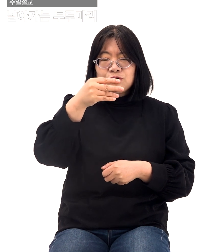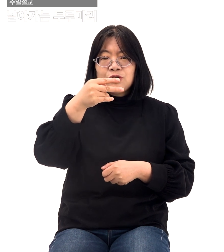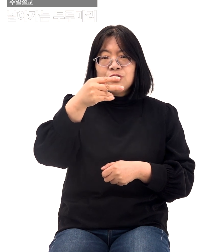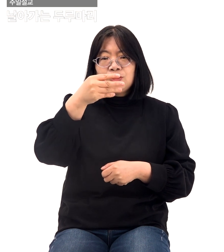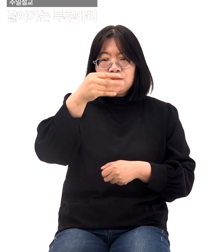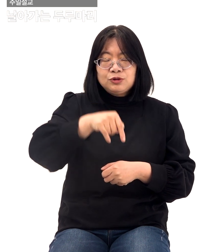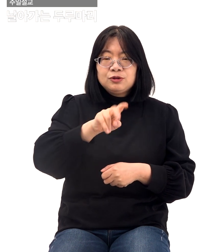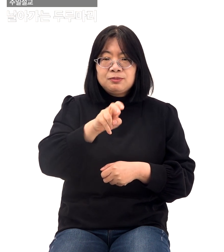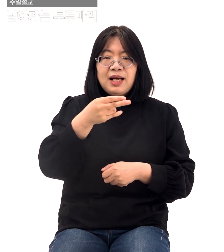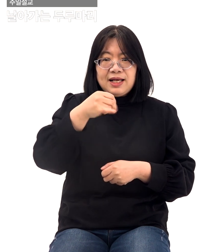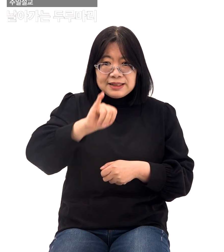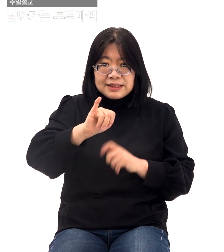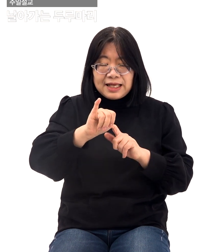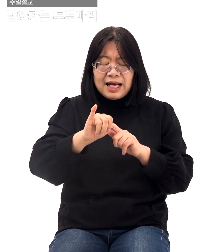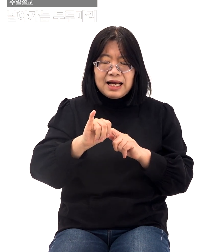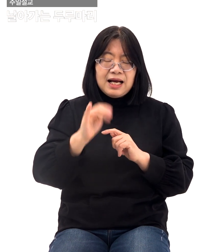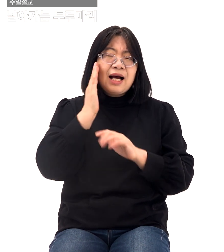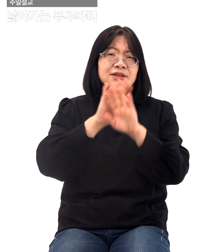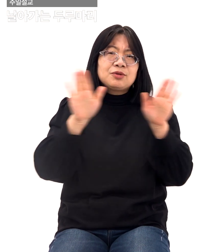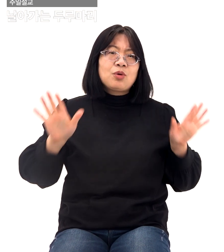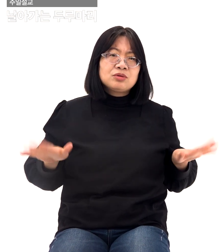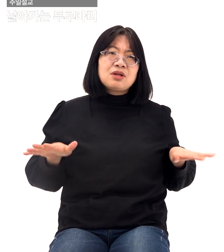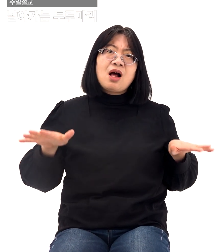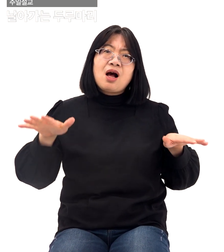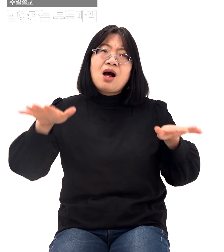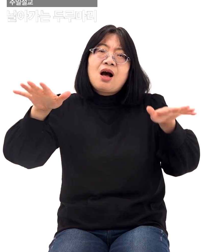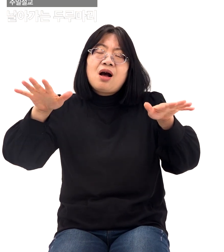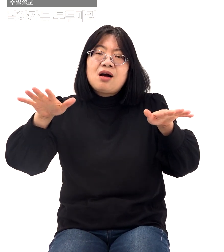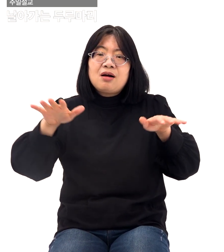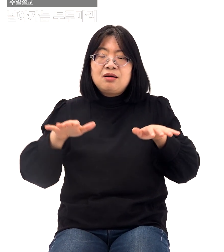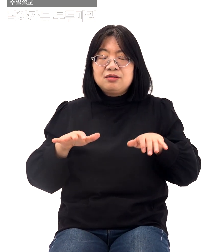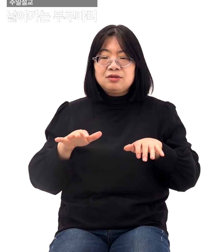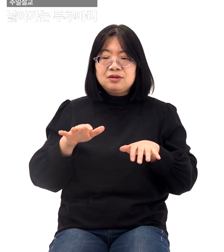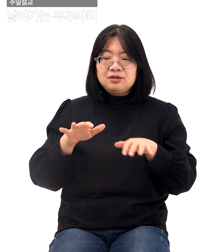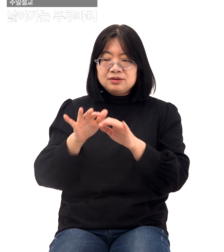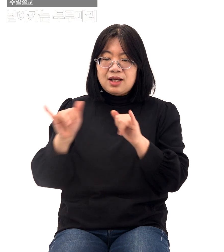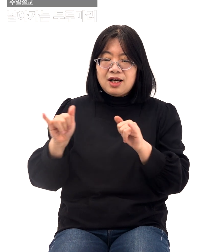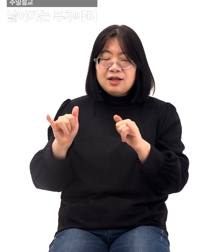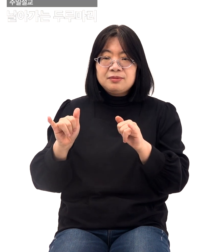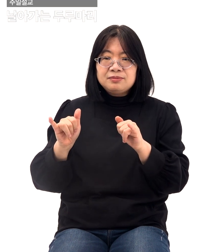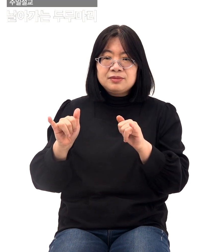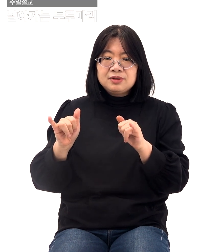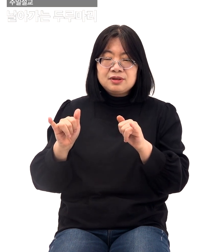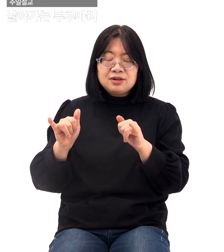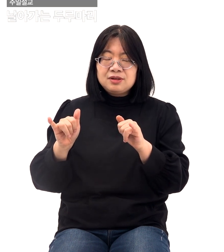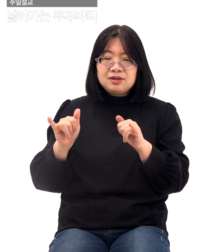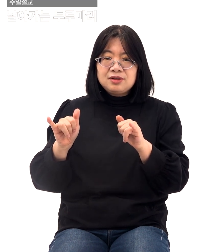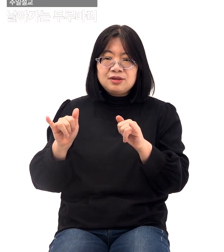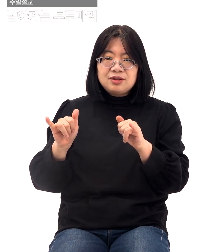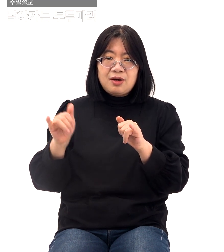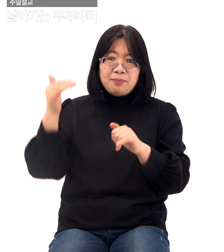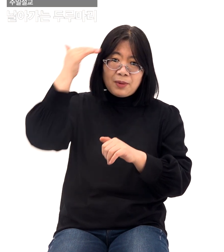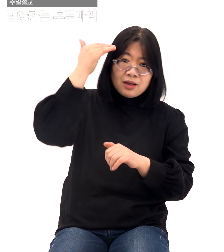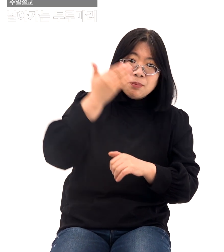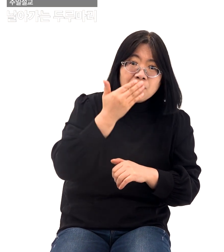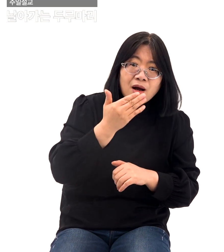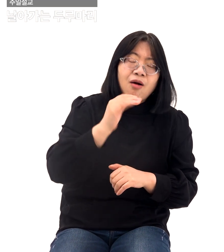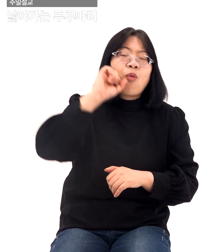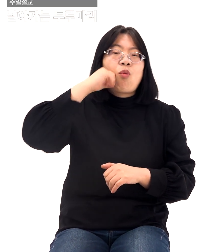지금. 그러면 사람이 손댈 수 있어요, 없어요? 손댈 수 없죠. 아주 초월적